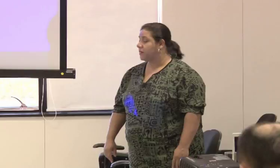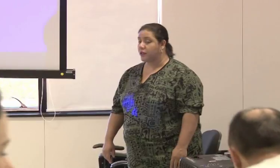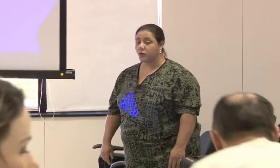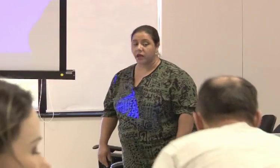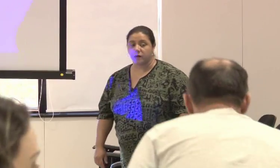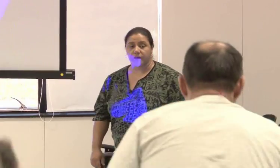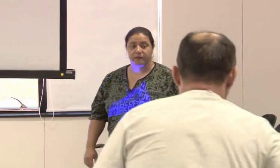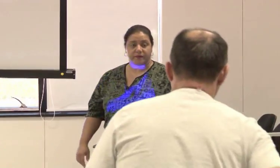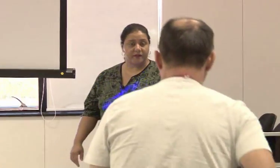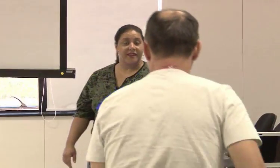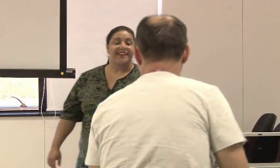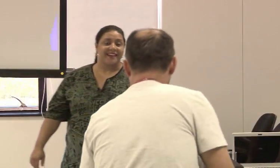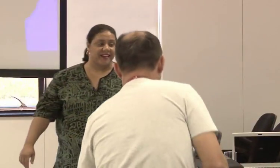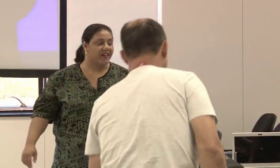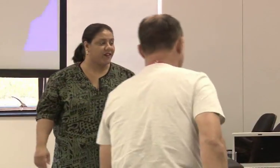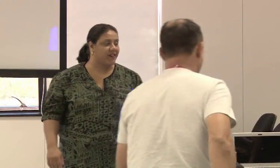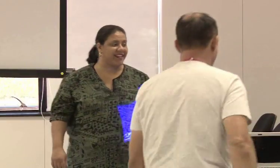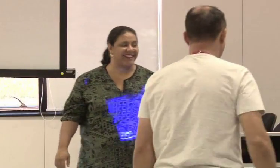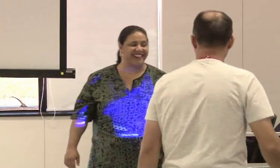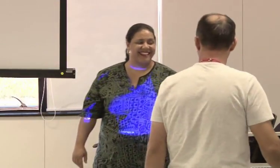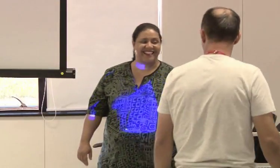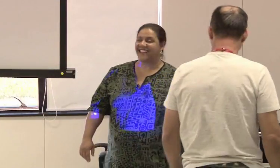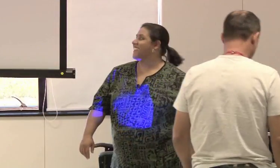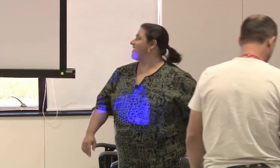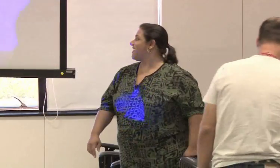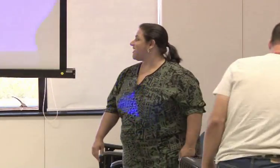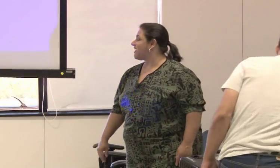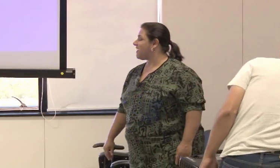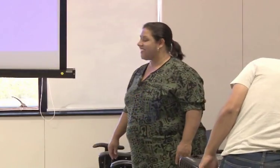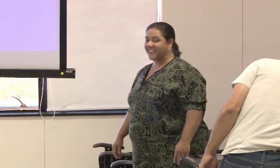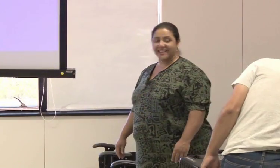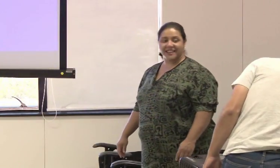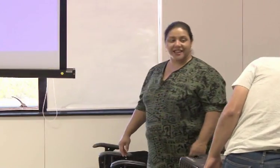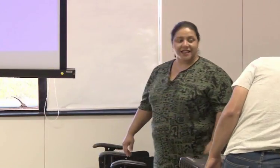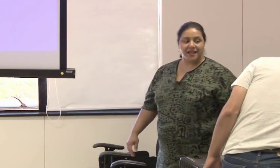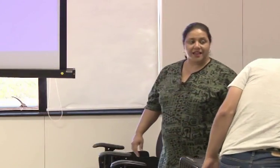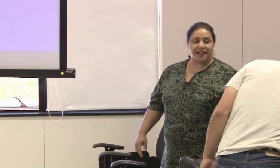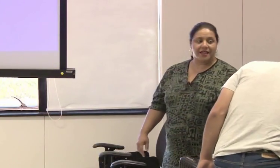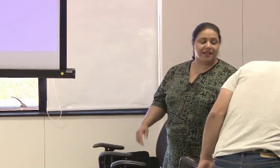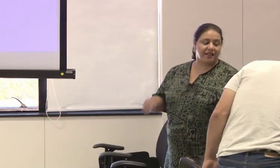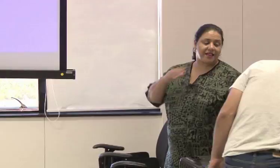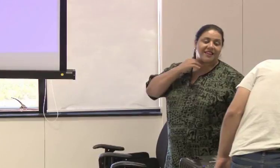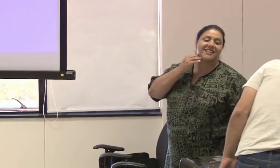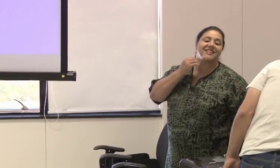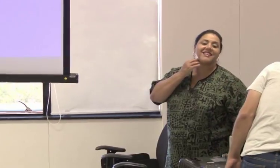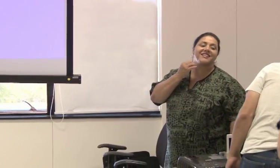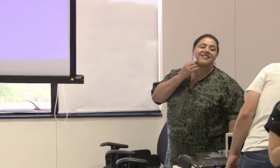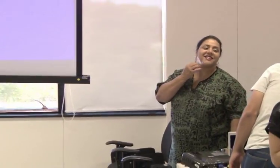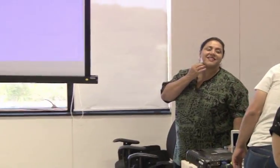Não tenho. Com licença, eu vou ao banheiro. Fingi que ia ao banheiro e fico.